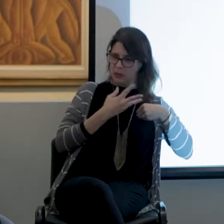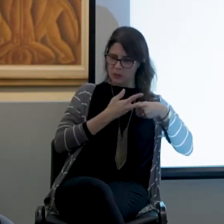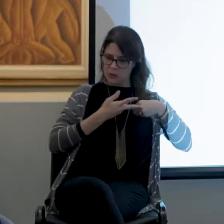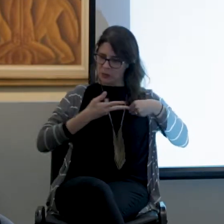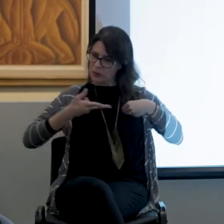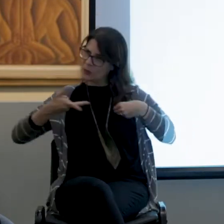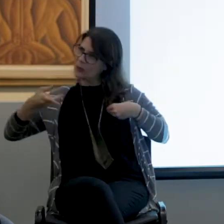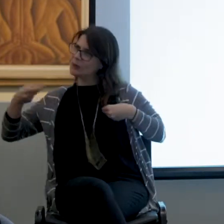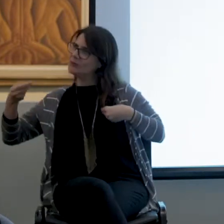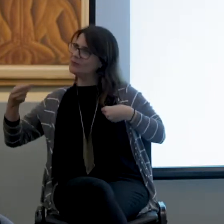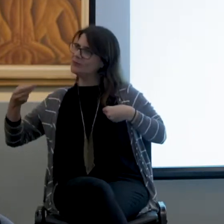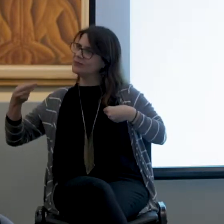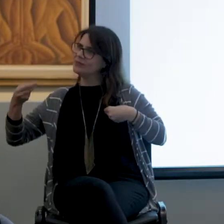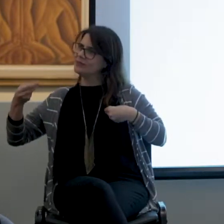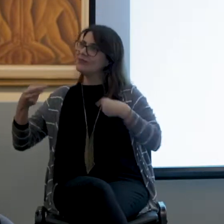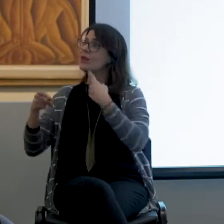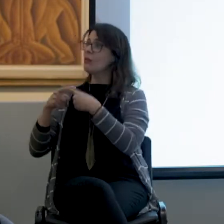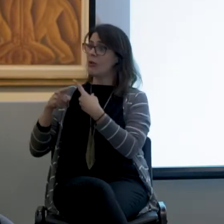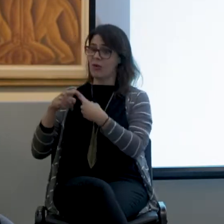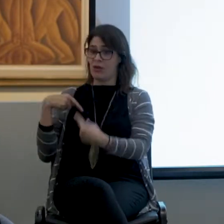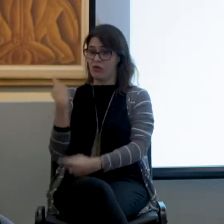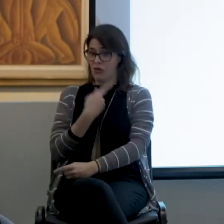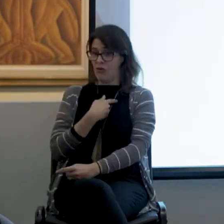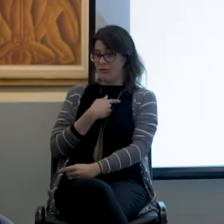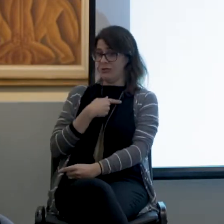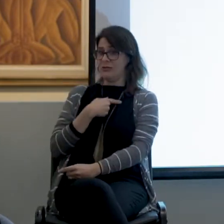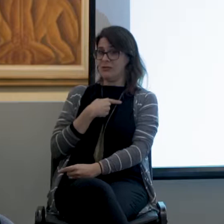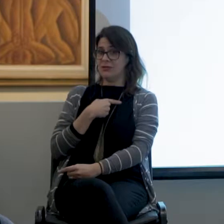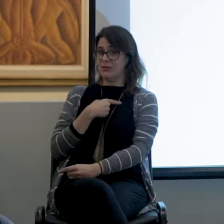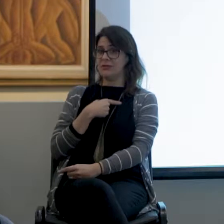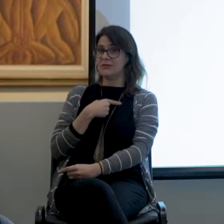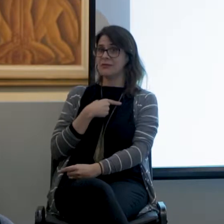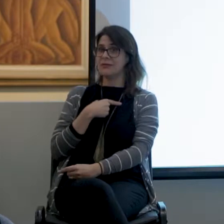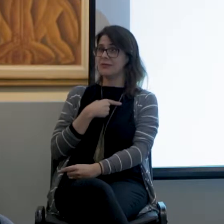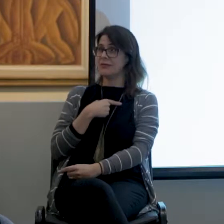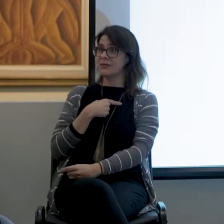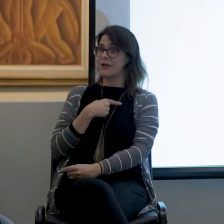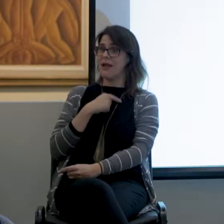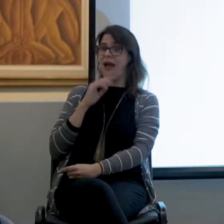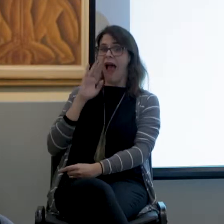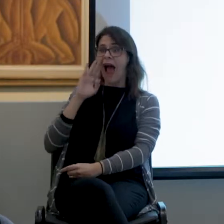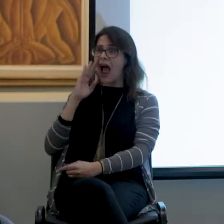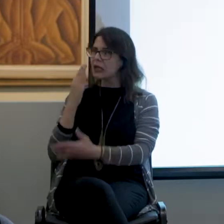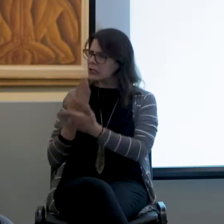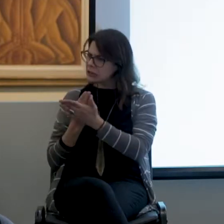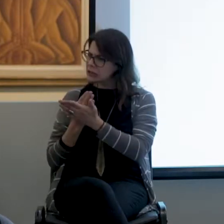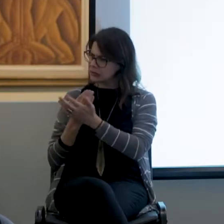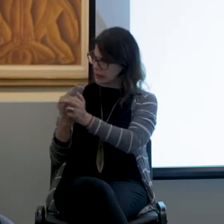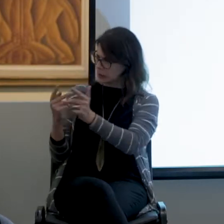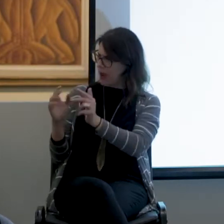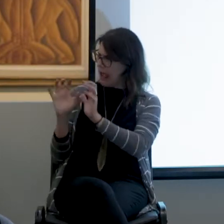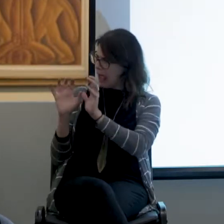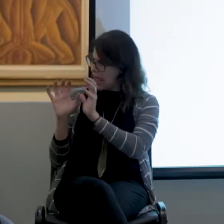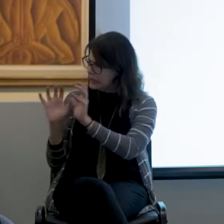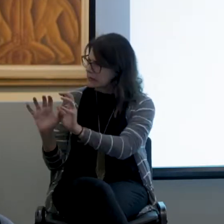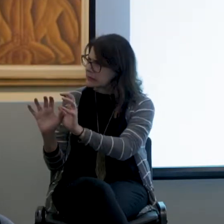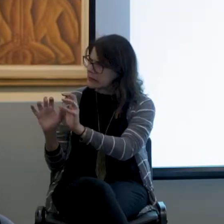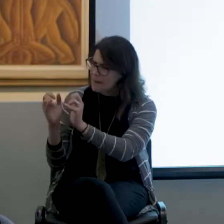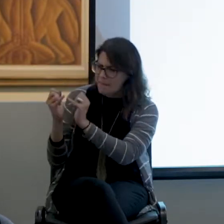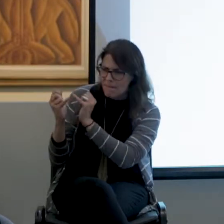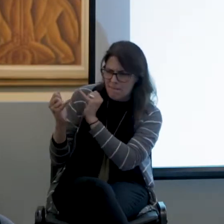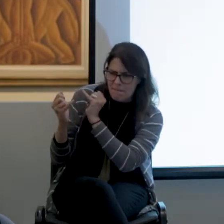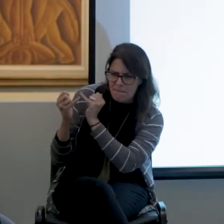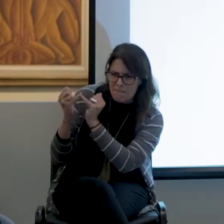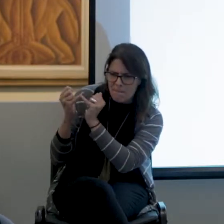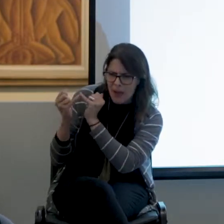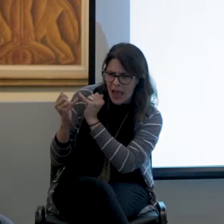Porque ela ou nos faz acreditar que o importante são como as coisas parecem ser, e não o ser